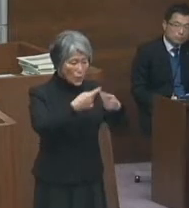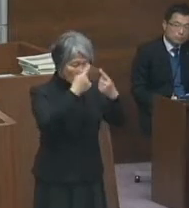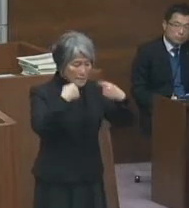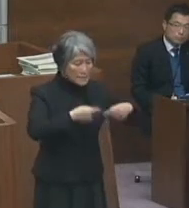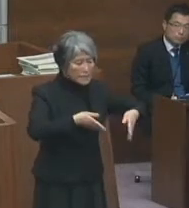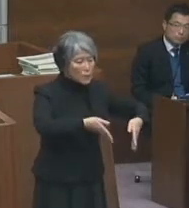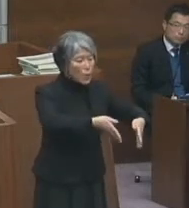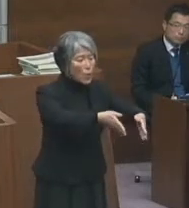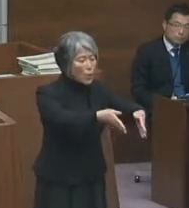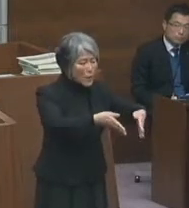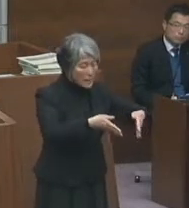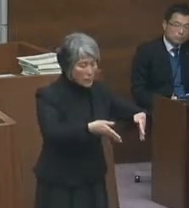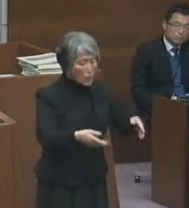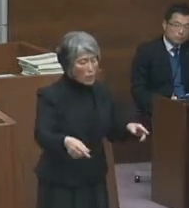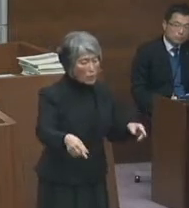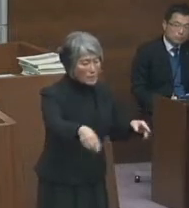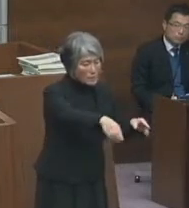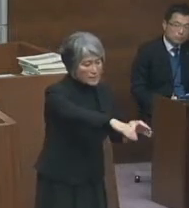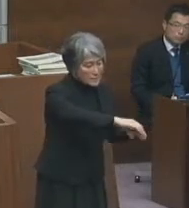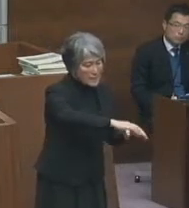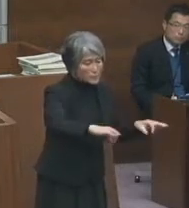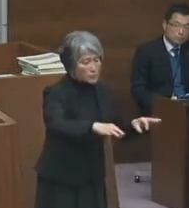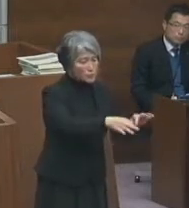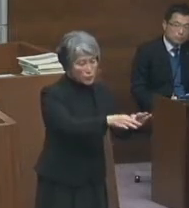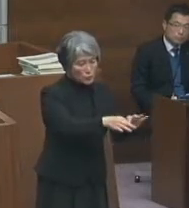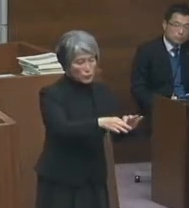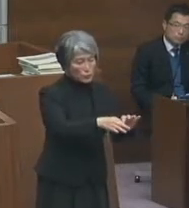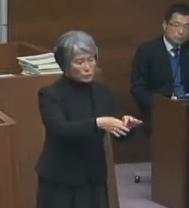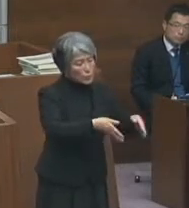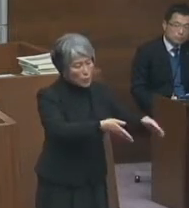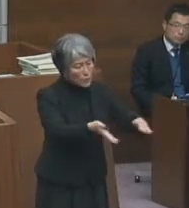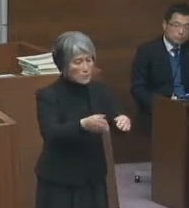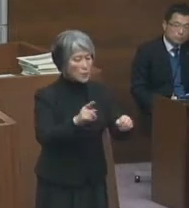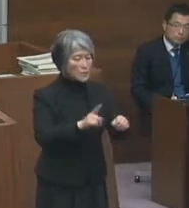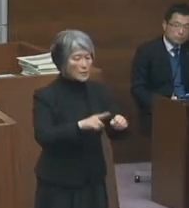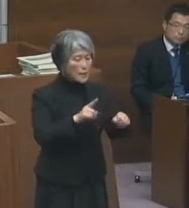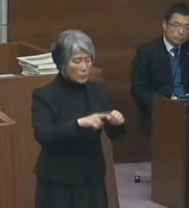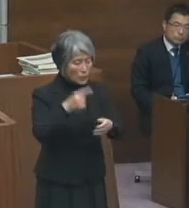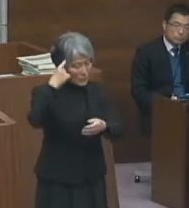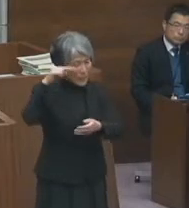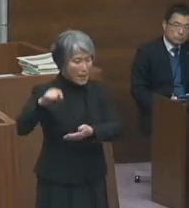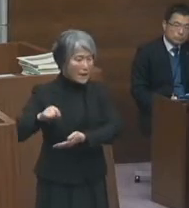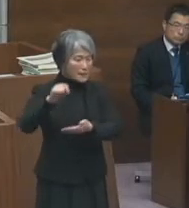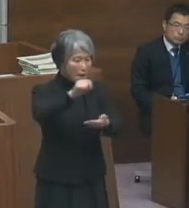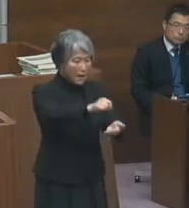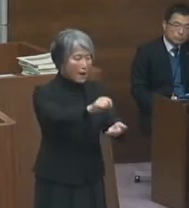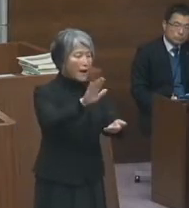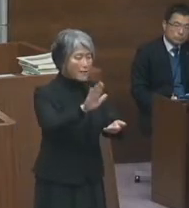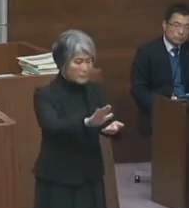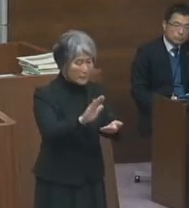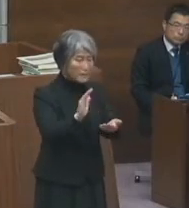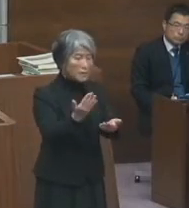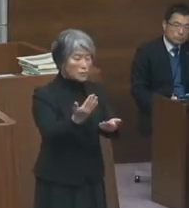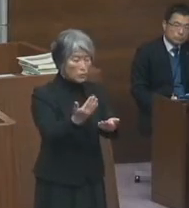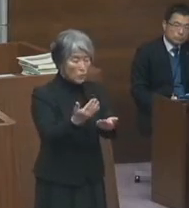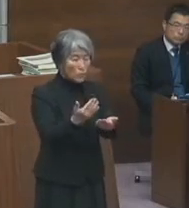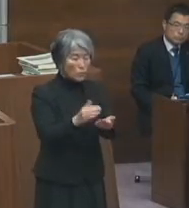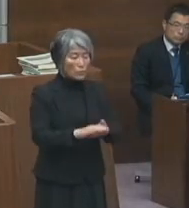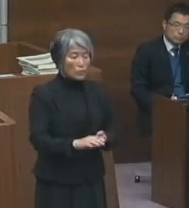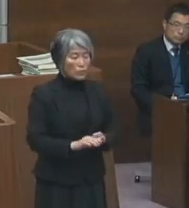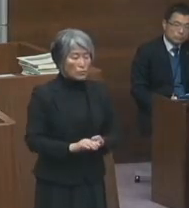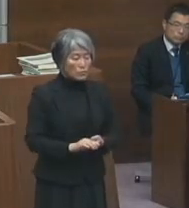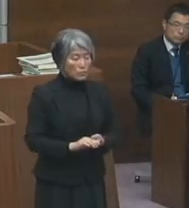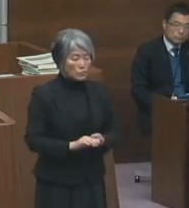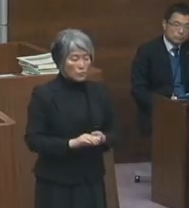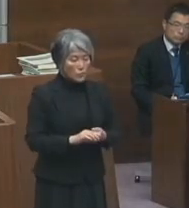活用しました道路及び歩道整備の提案がありましたが、公募に採用されました関連不動産開発